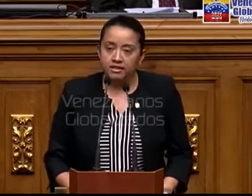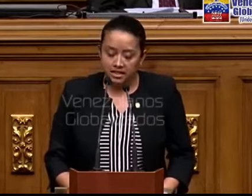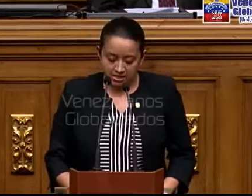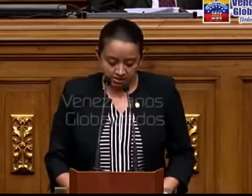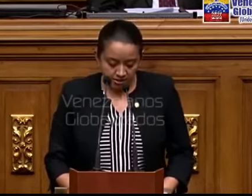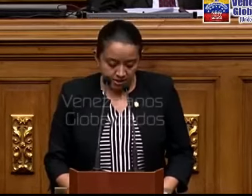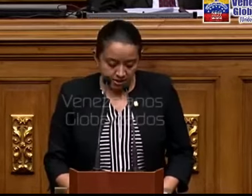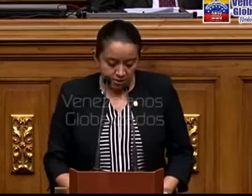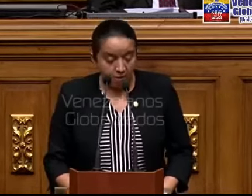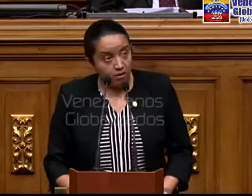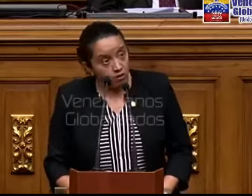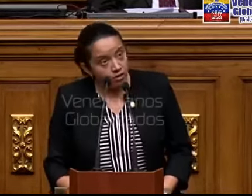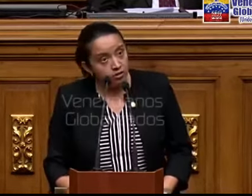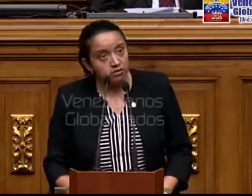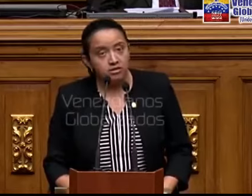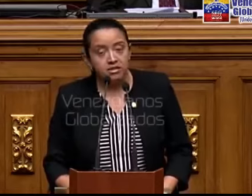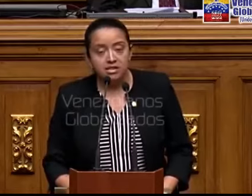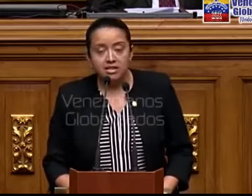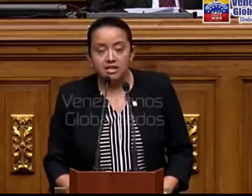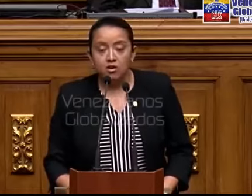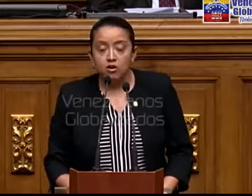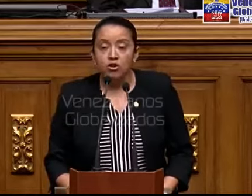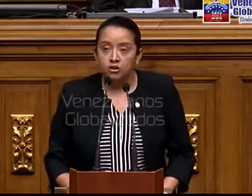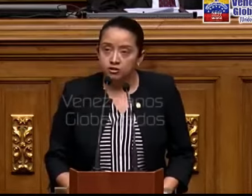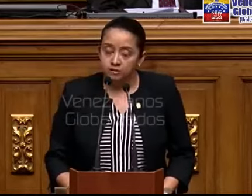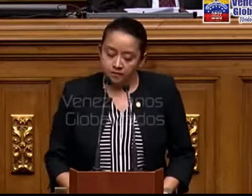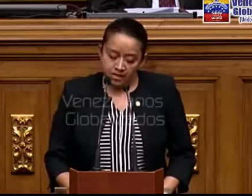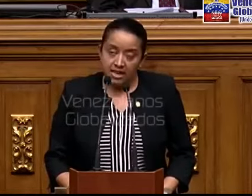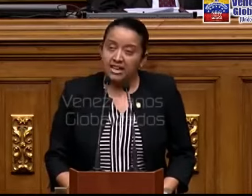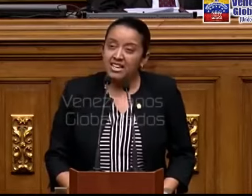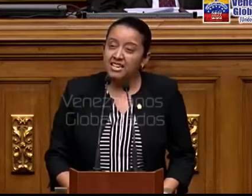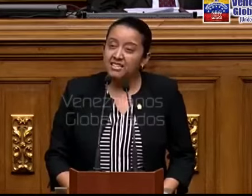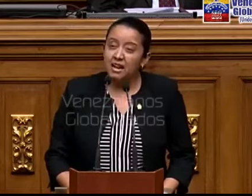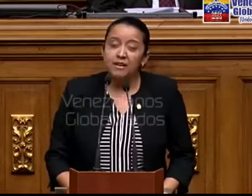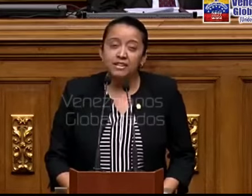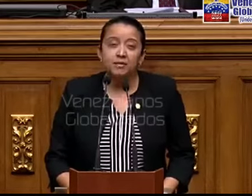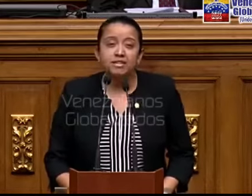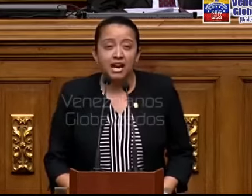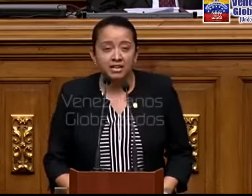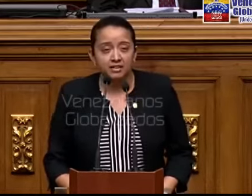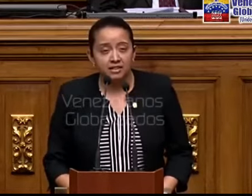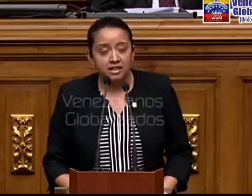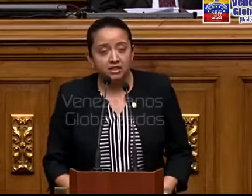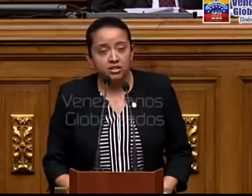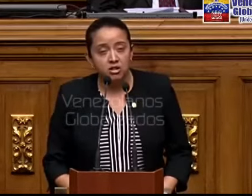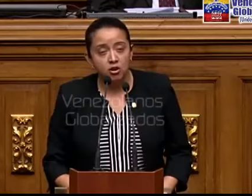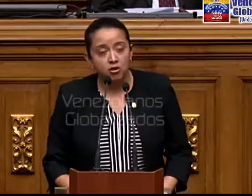de señas. Lo paradójico y lo irónico es que quienes daban este mensaje, estos cinco